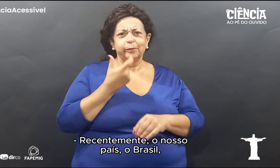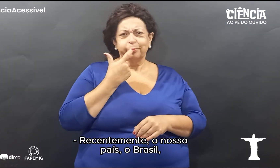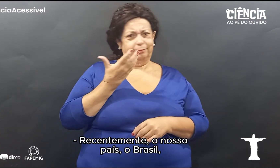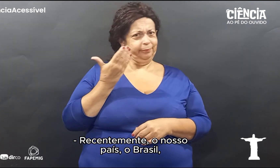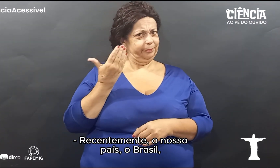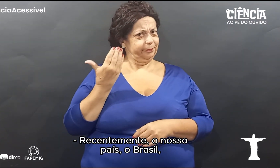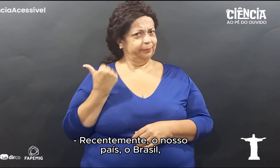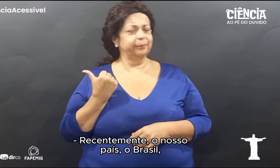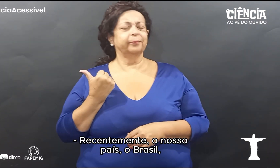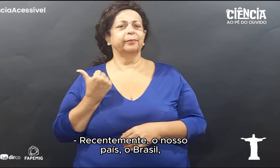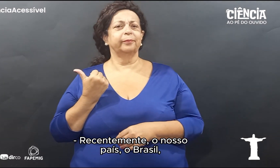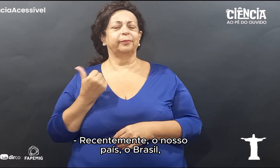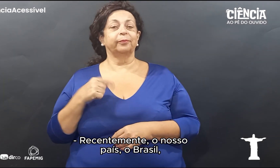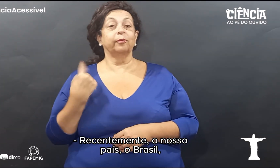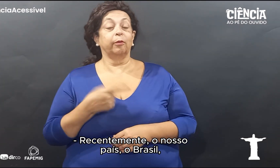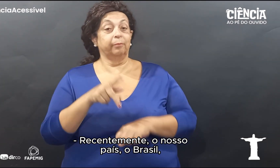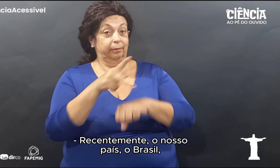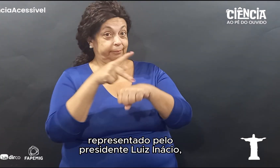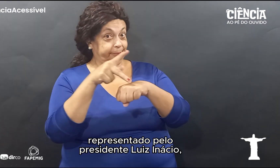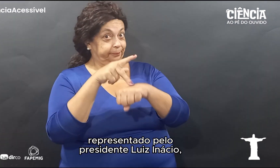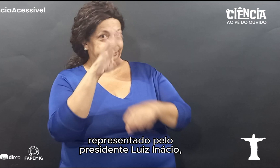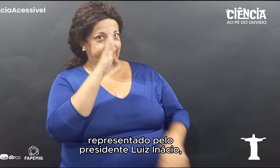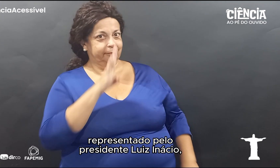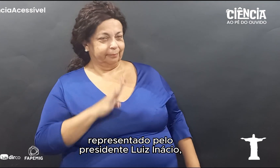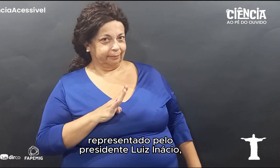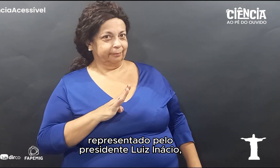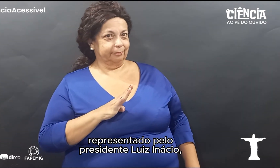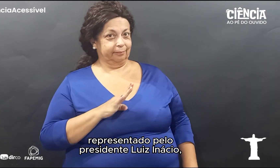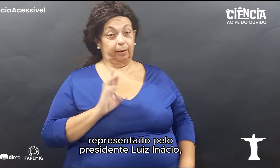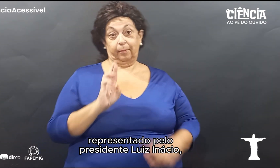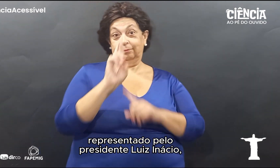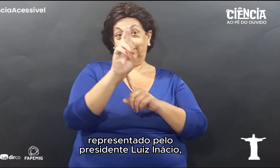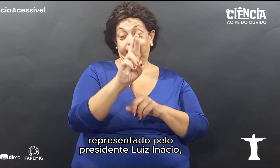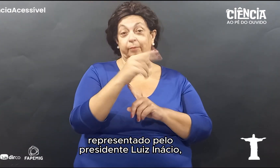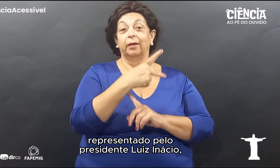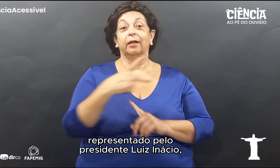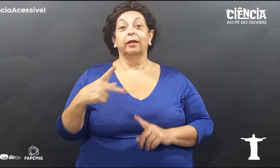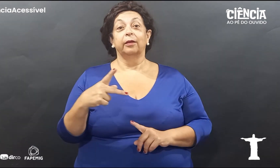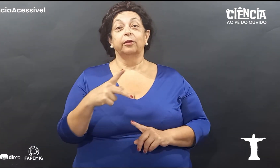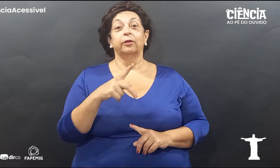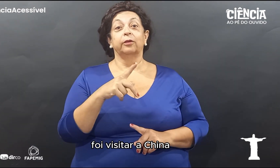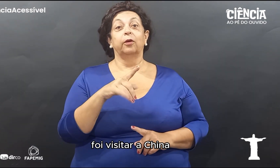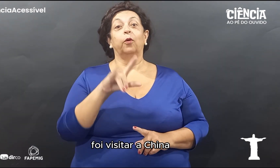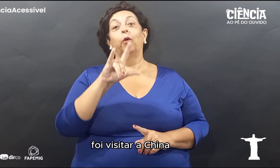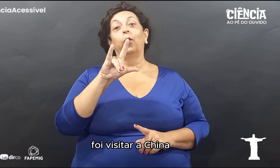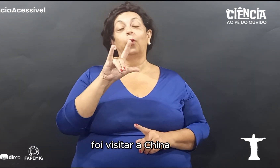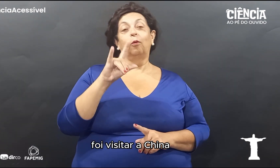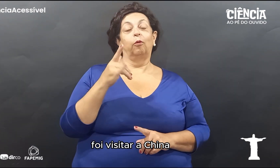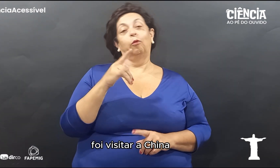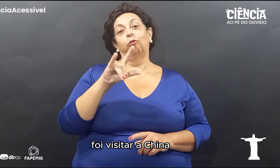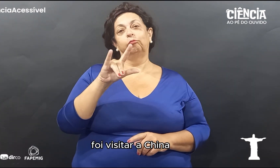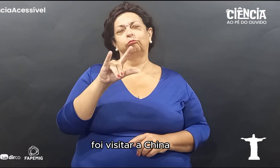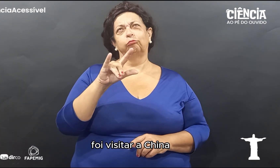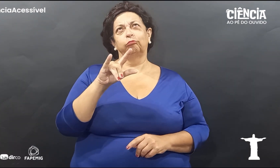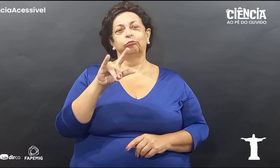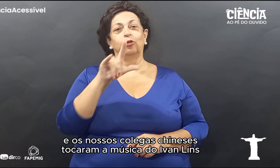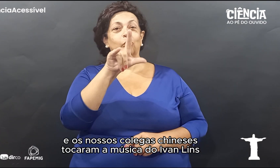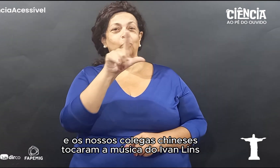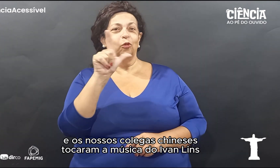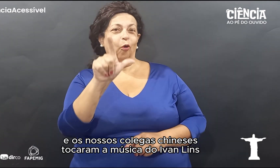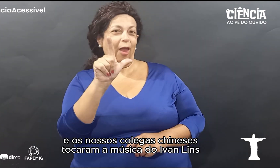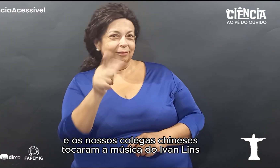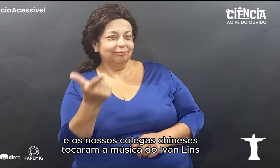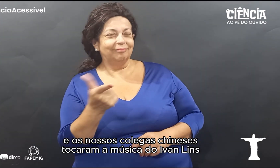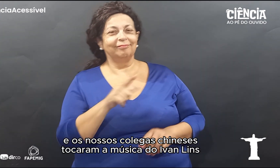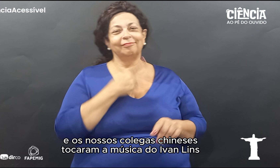Recentemente, o nosso país, o Brasil, representado pelo presidente Luiz Inácio, foi visitar a China